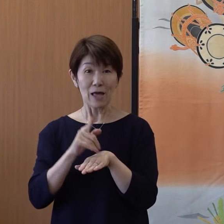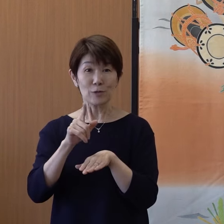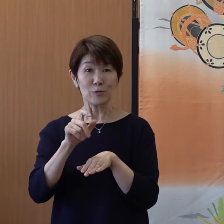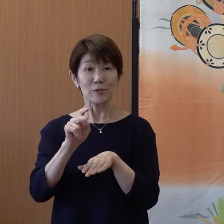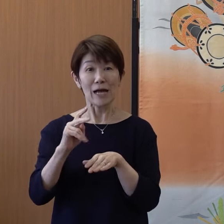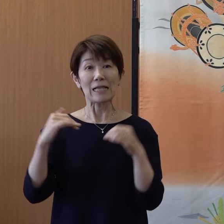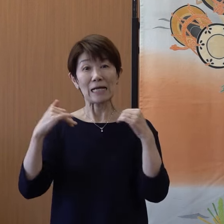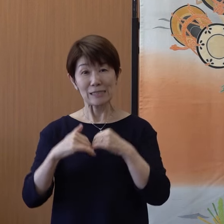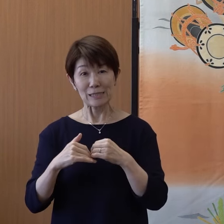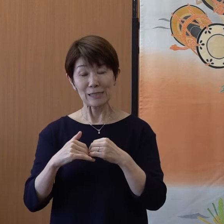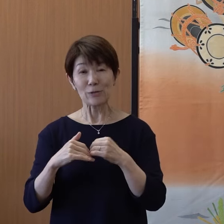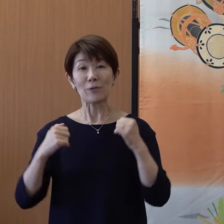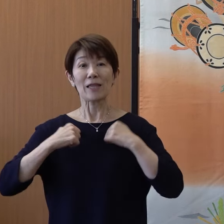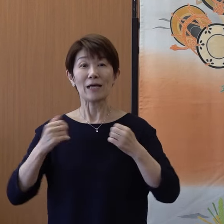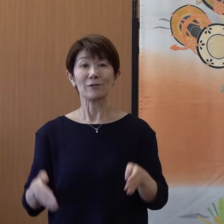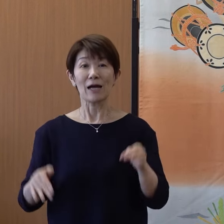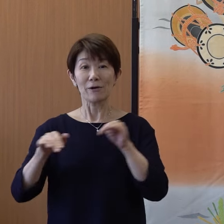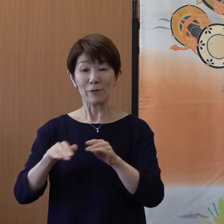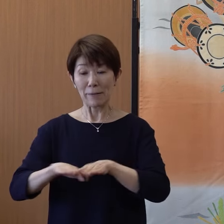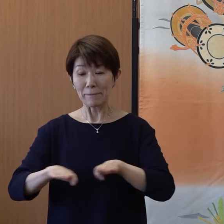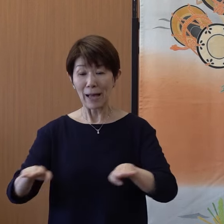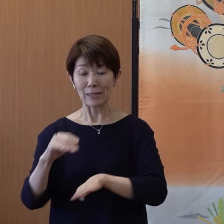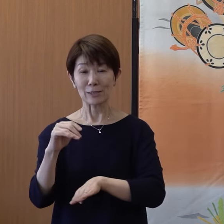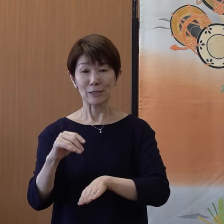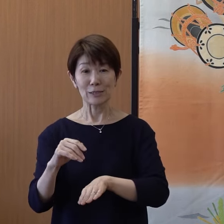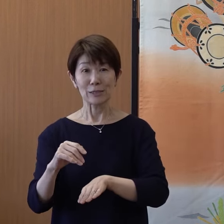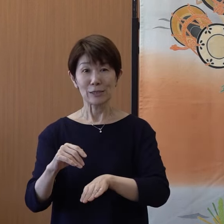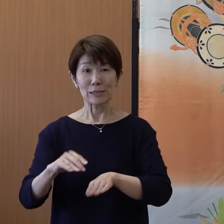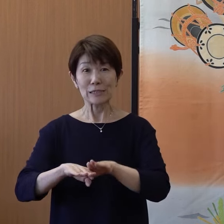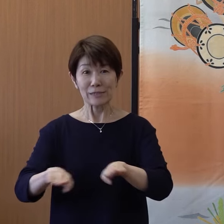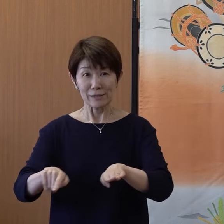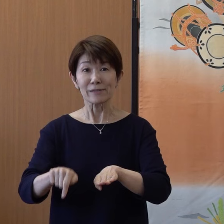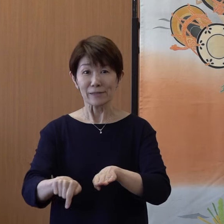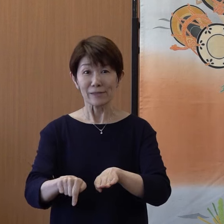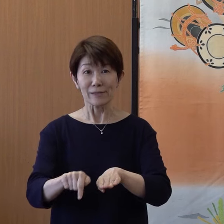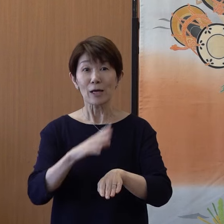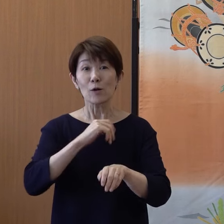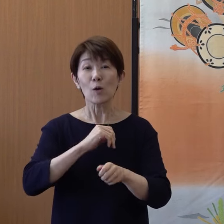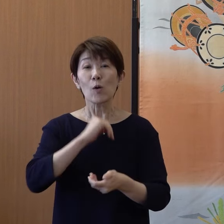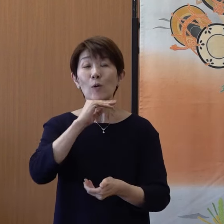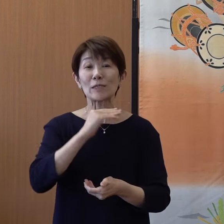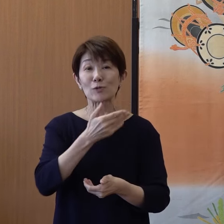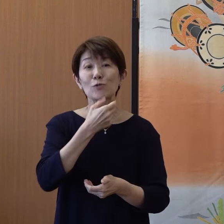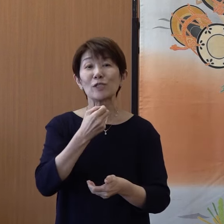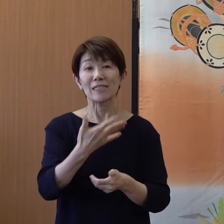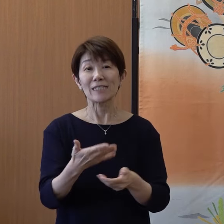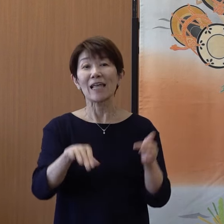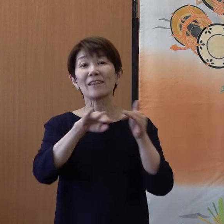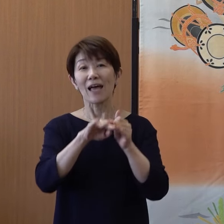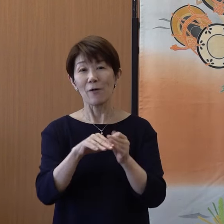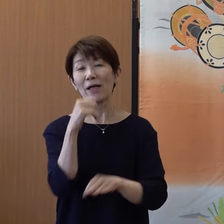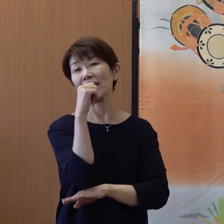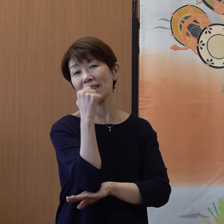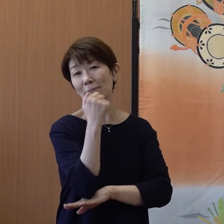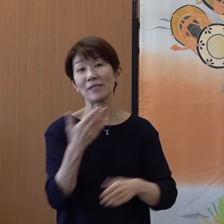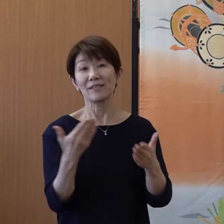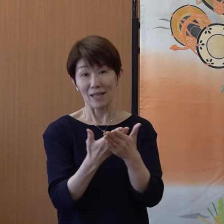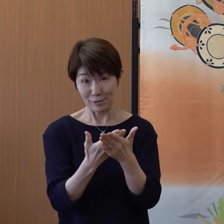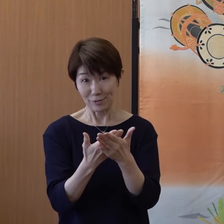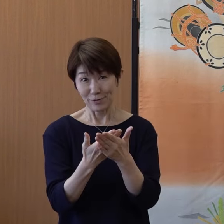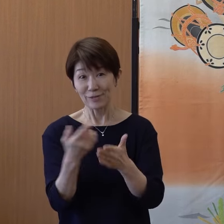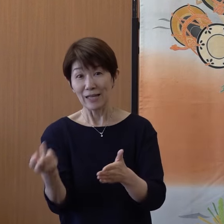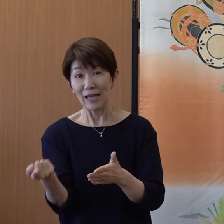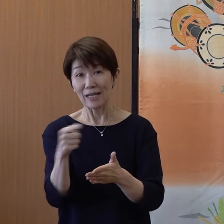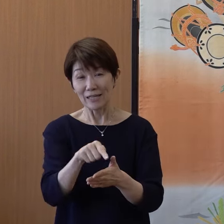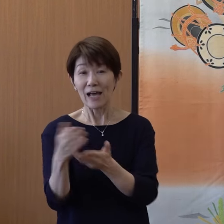の で、老人福祉センターに行くと、畳張りのところで、過ごしていただけますので、こちらにご移動いただ